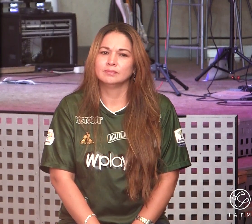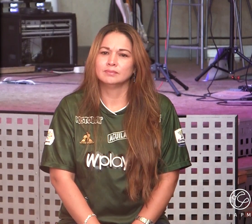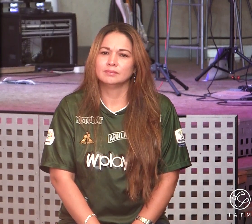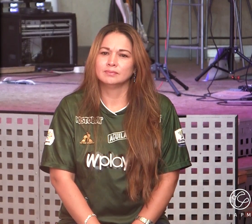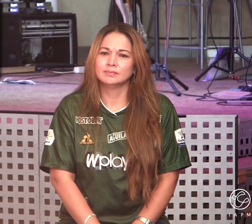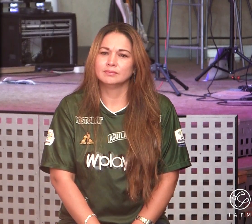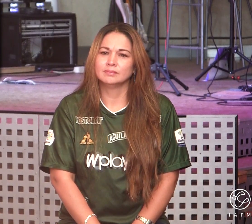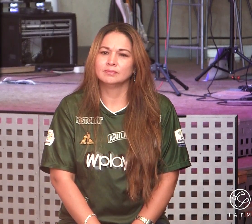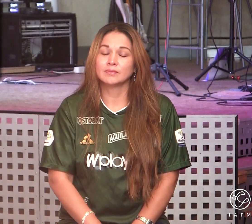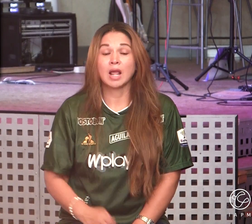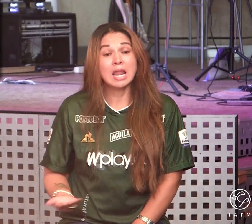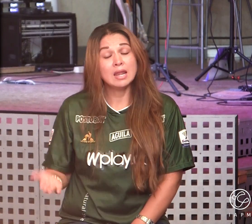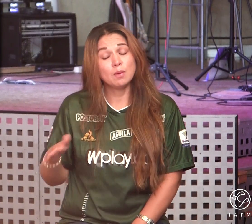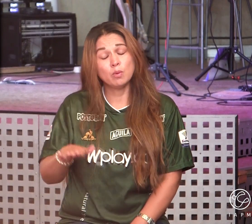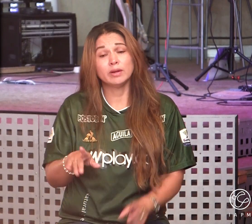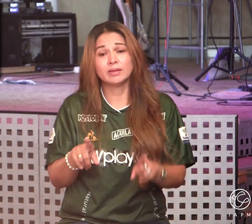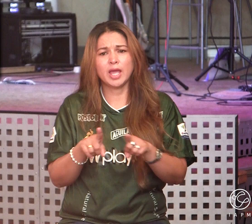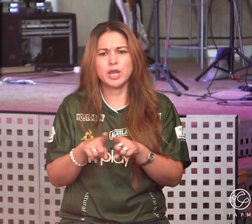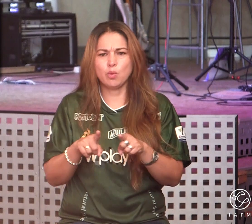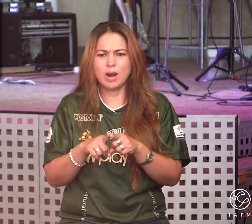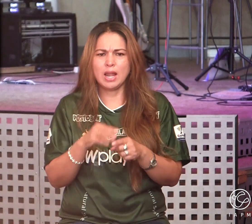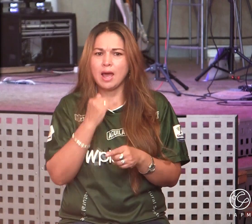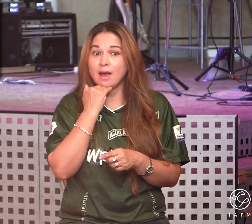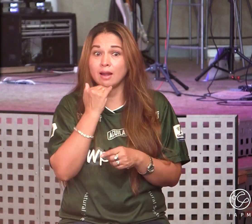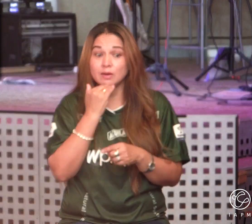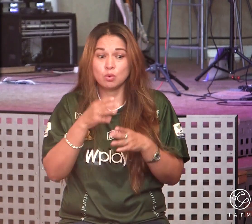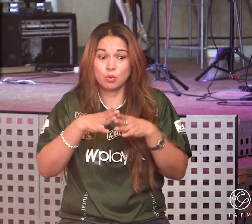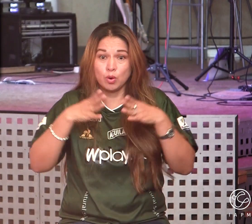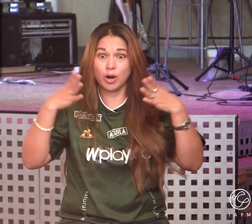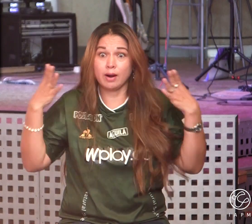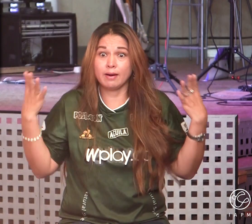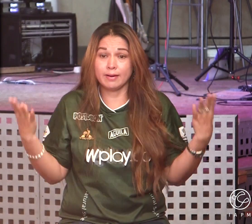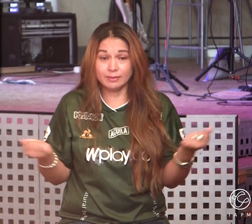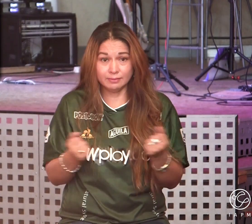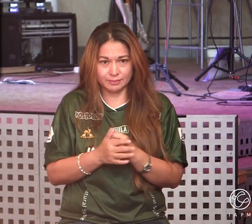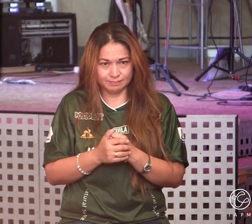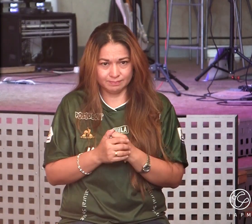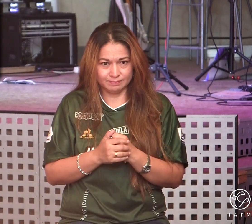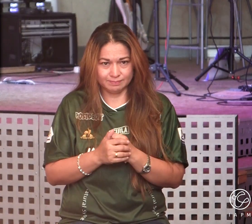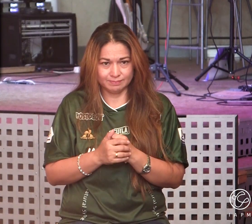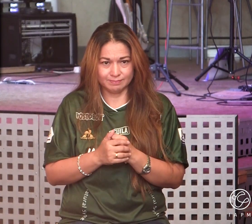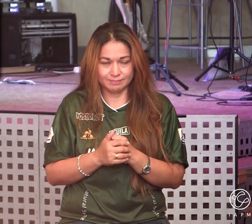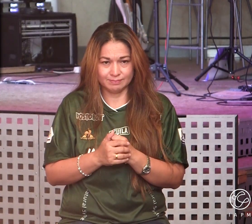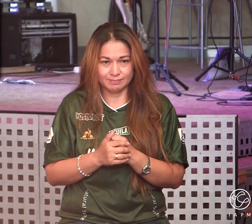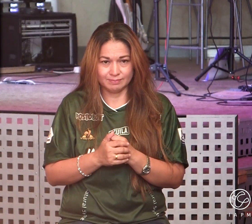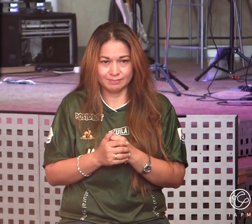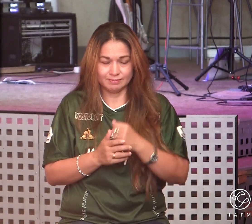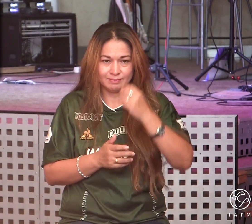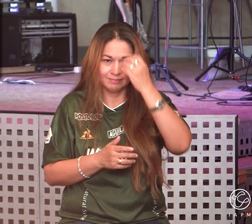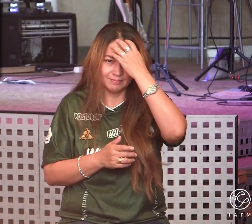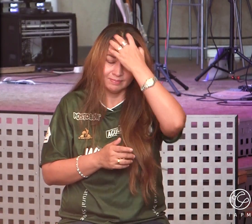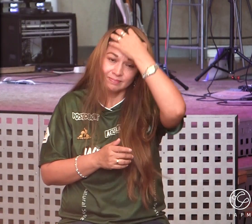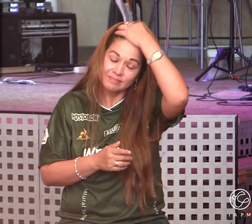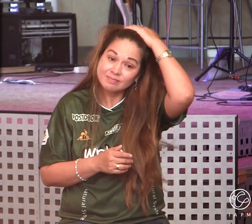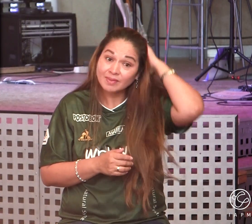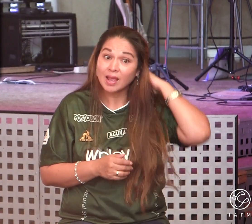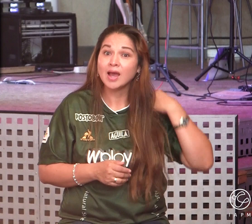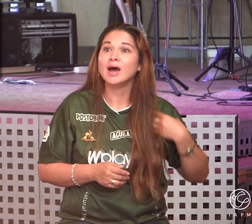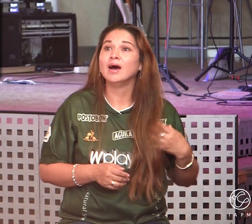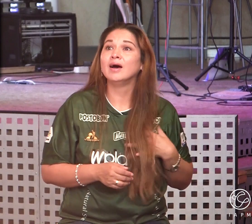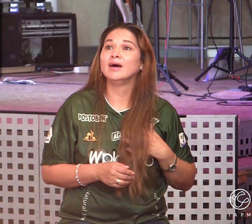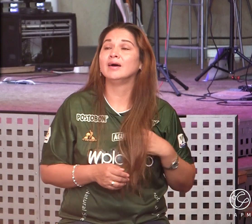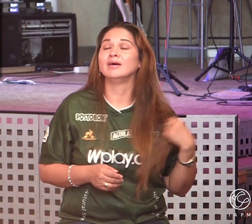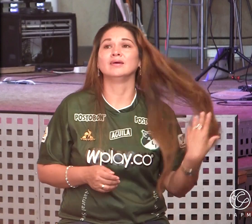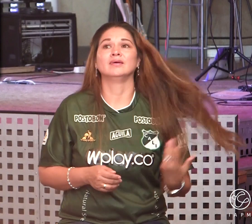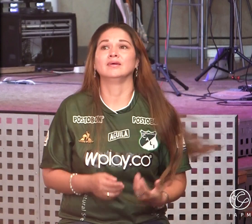La muerte es algo más grande. Dios le advirtió eso a Adán, le dijo, mira, con ese árbol, allá está ese árbol disponible, si lo quieres, espero que